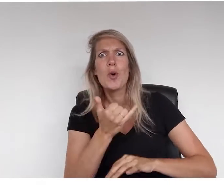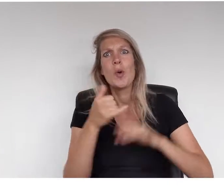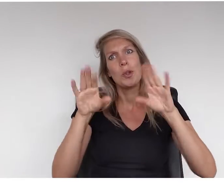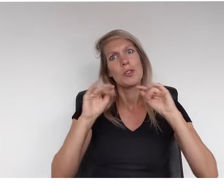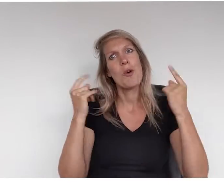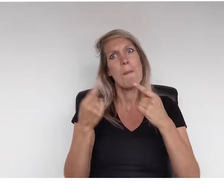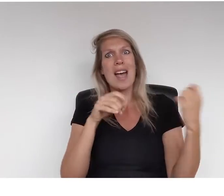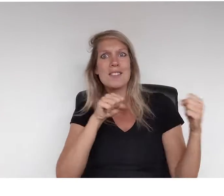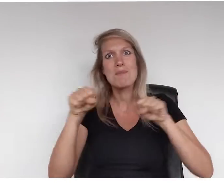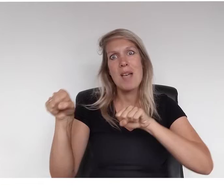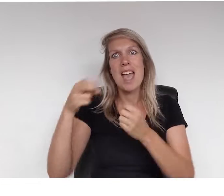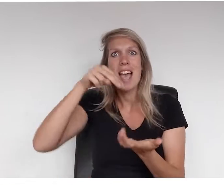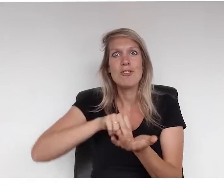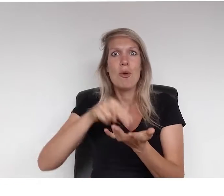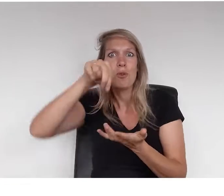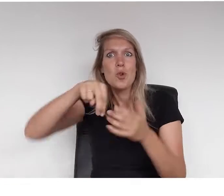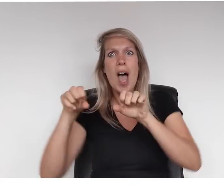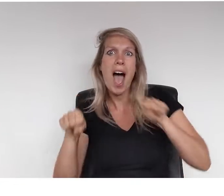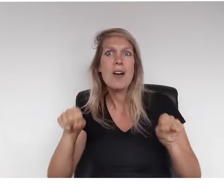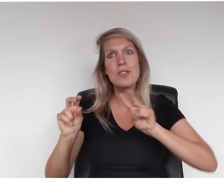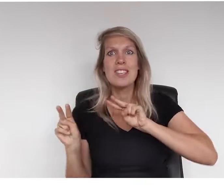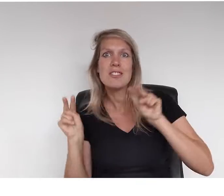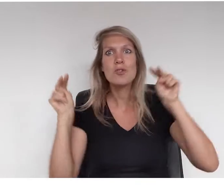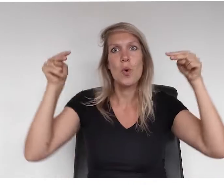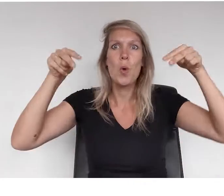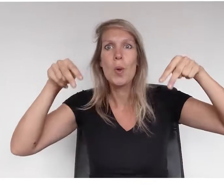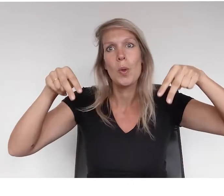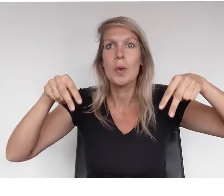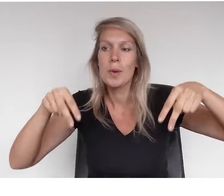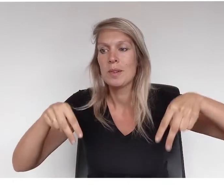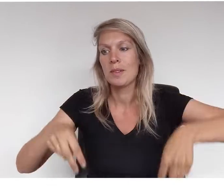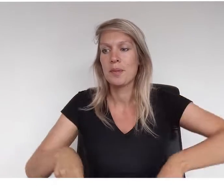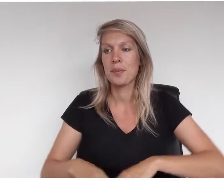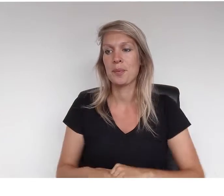mee en jump nu uit die stoel.